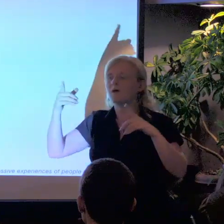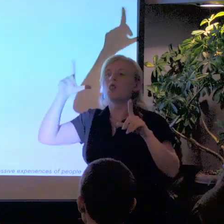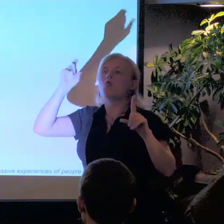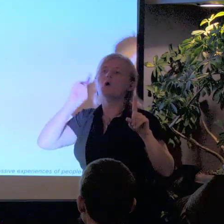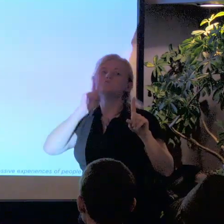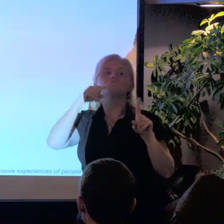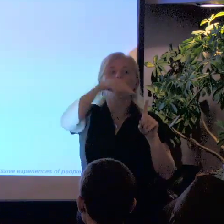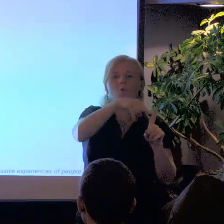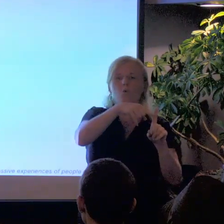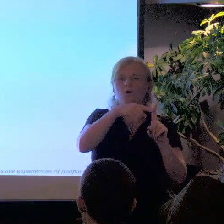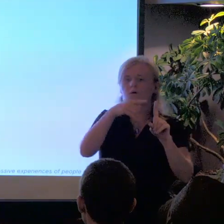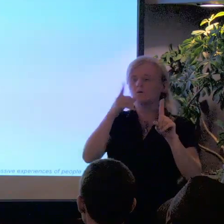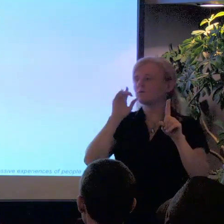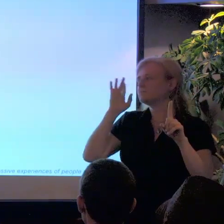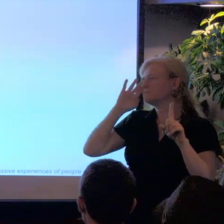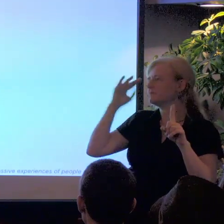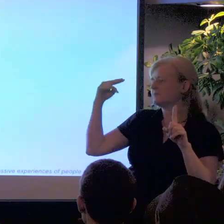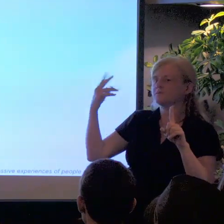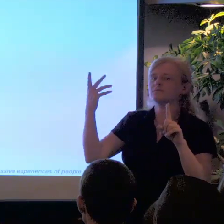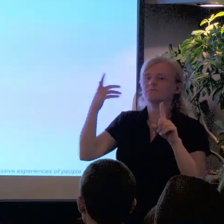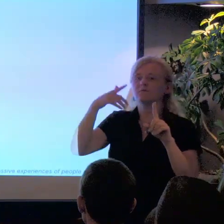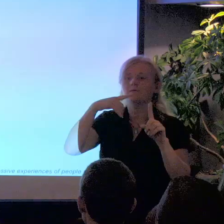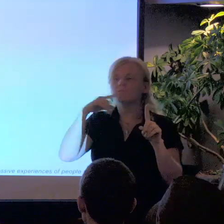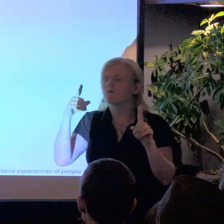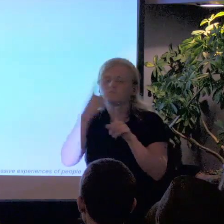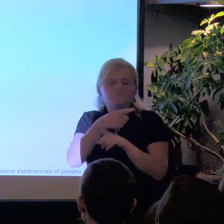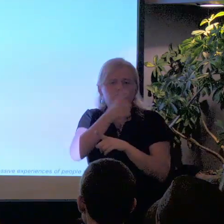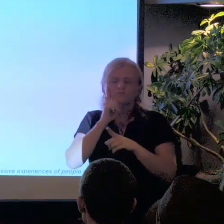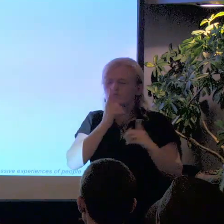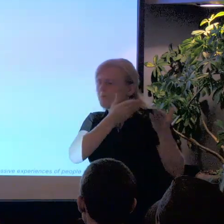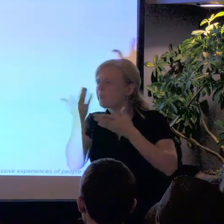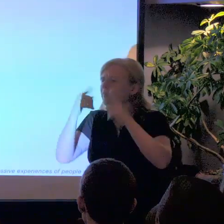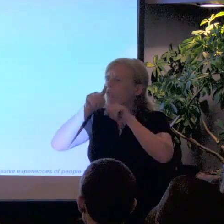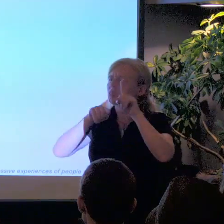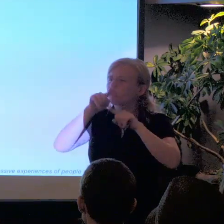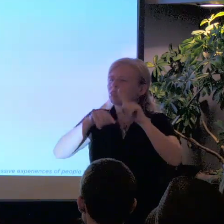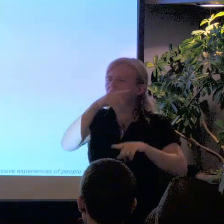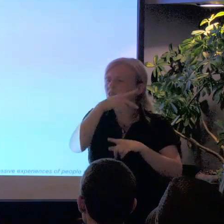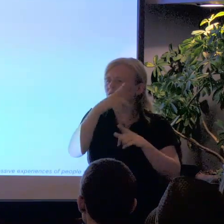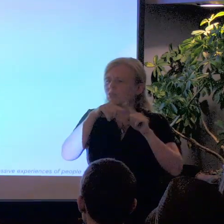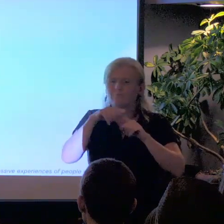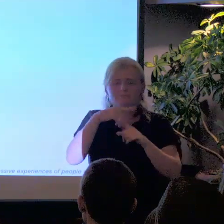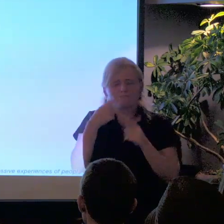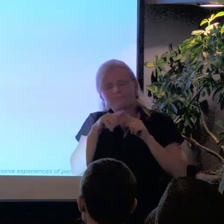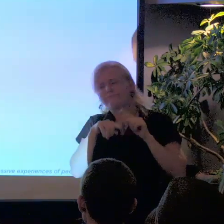Des personnes sourdes et entendantes qui se rencontrent de façon ponctuelle ou régulièrement.